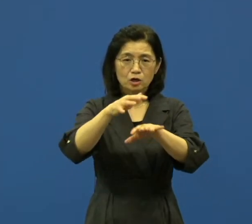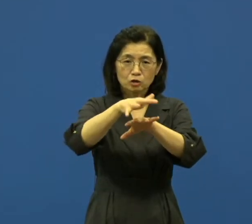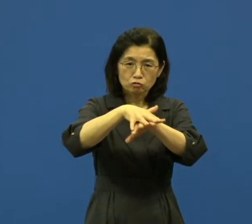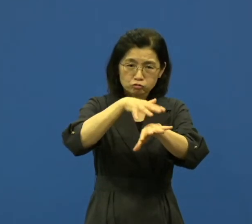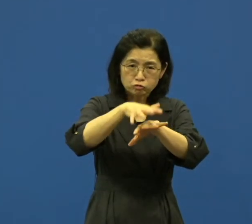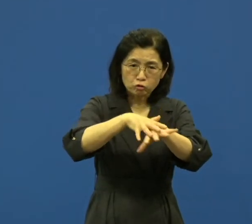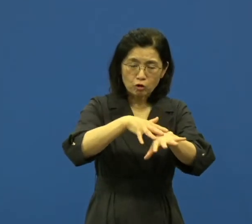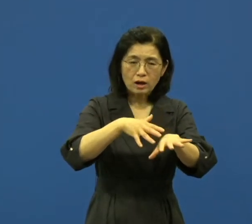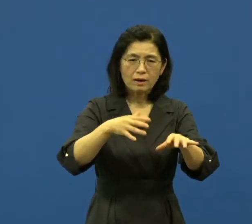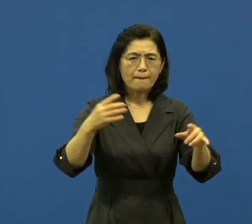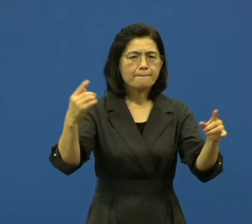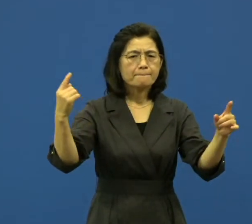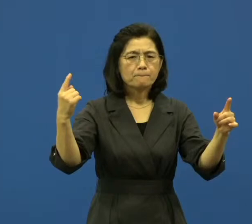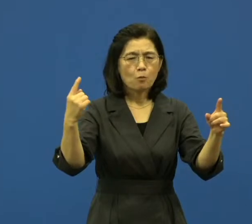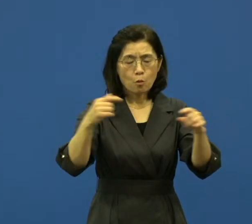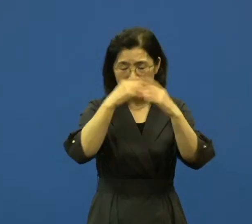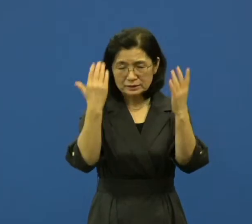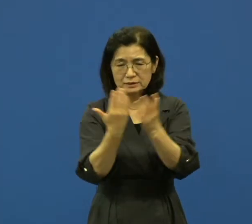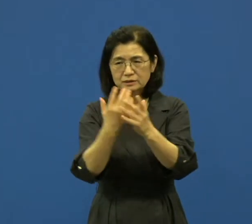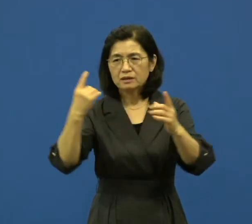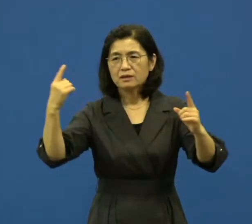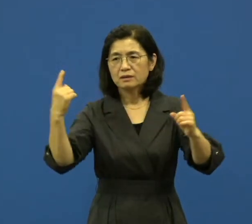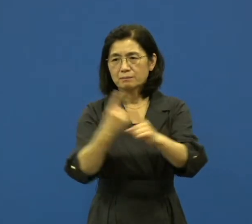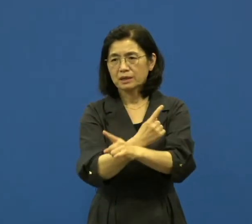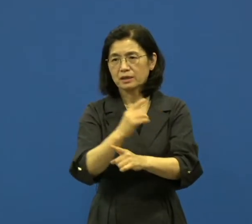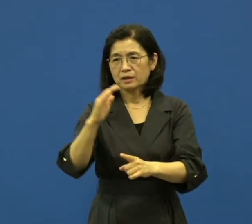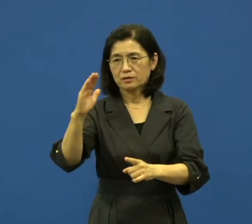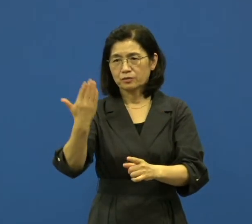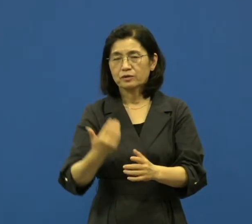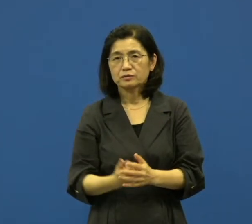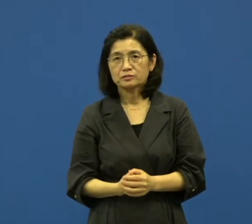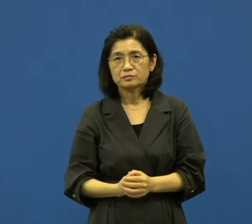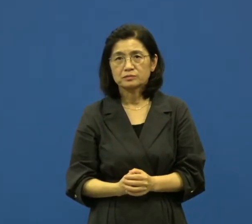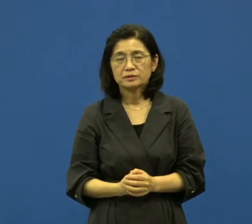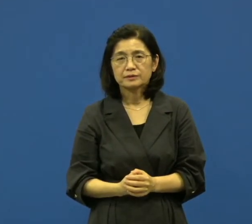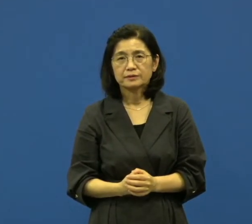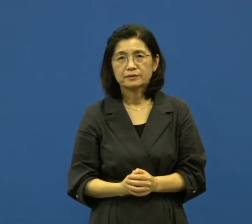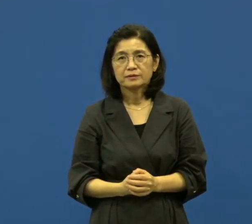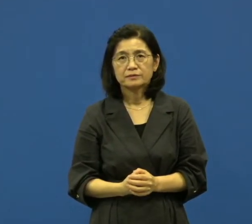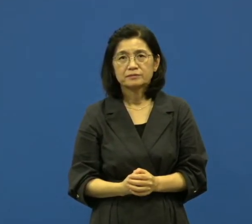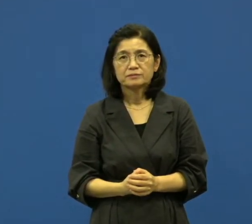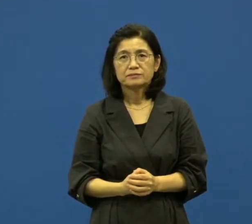그러니까 내가 이게 붙들고 있는 게 다 흔들리고 있으니까 불안한 것입니다.